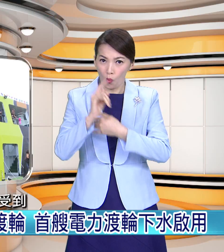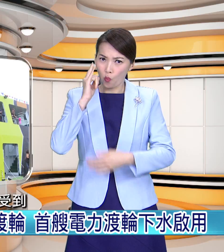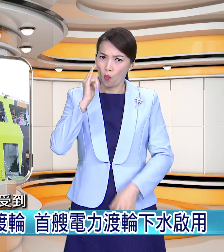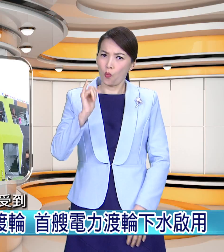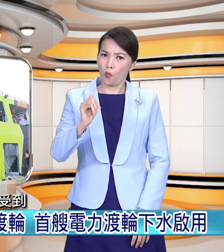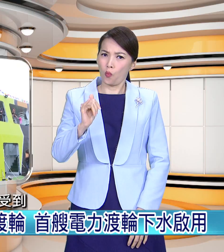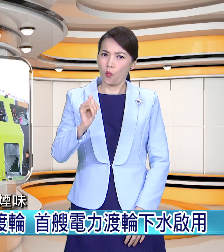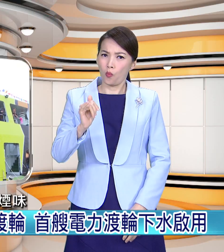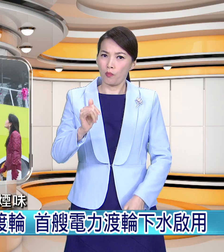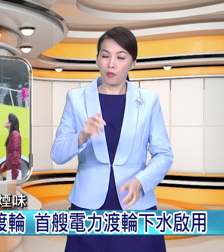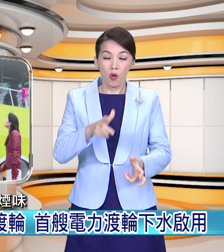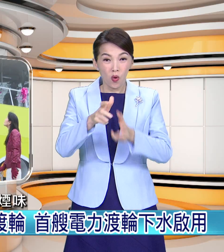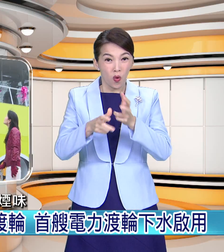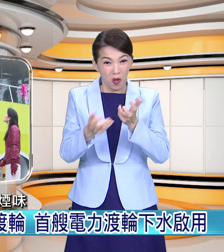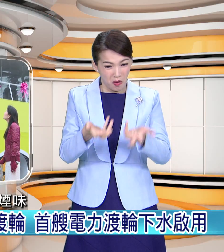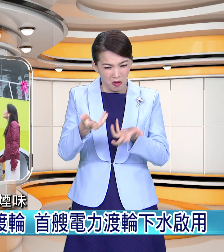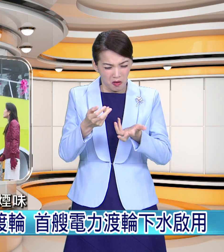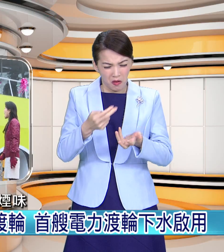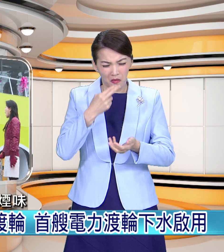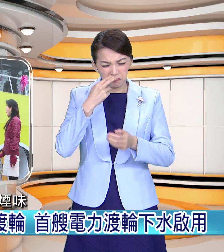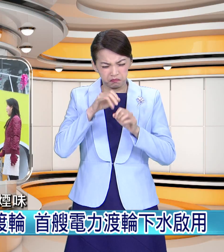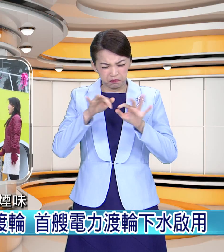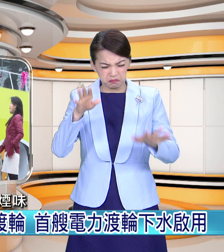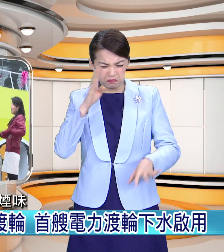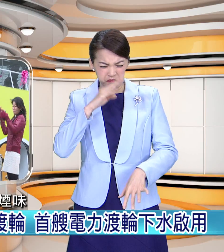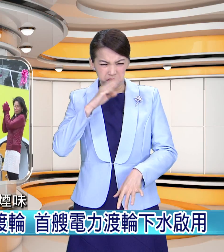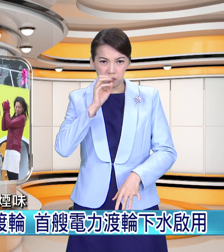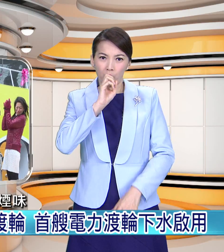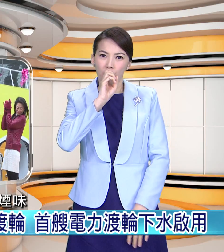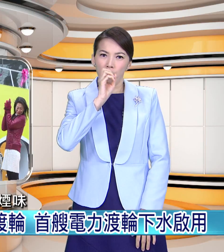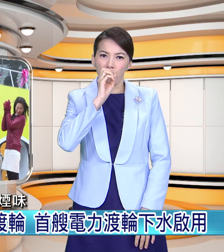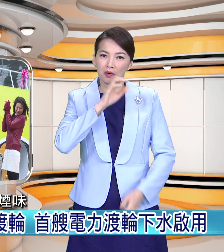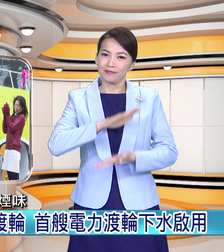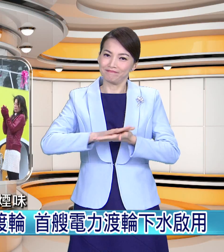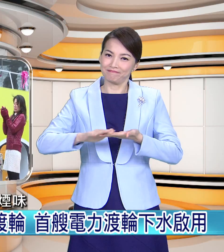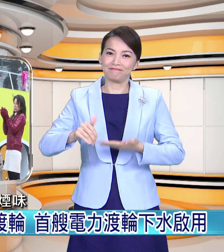到搭船不用再闻油烟味。